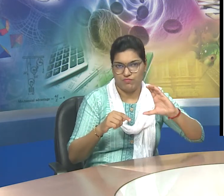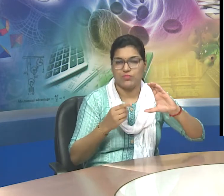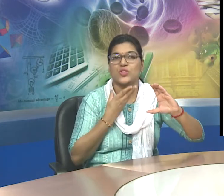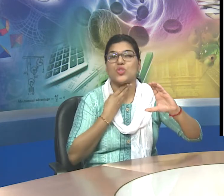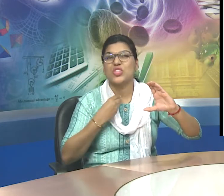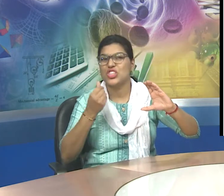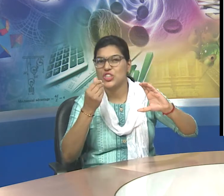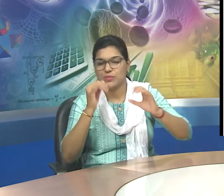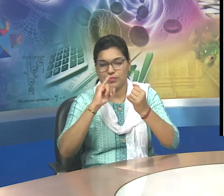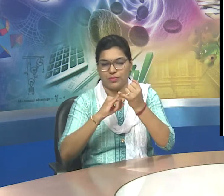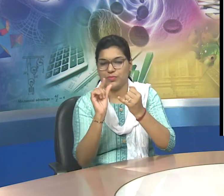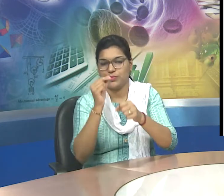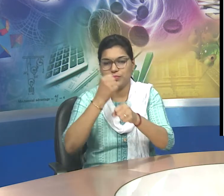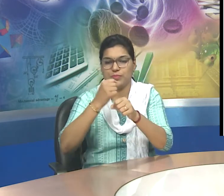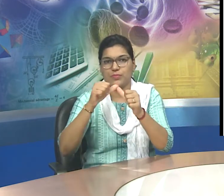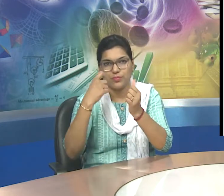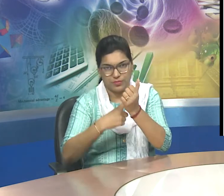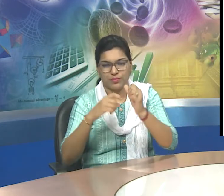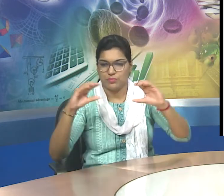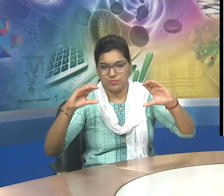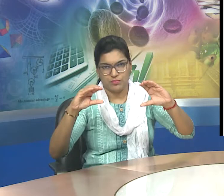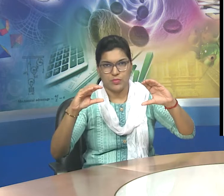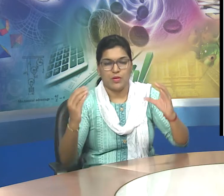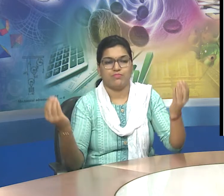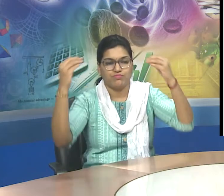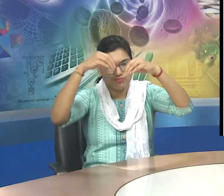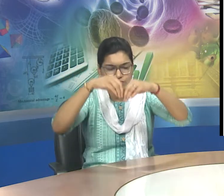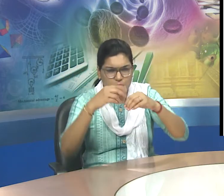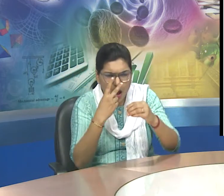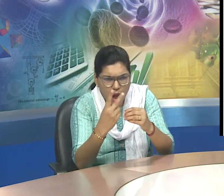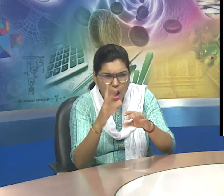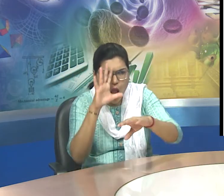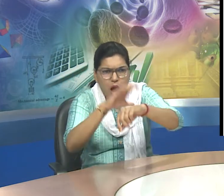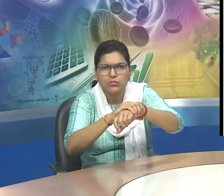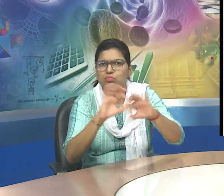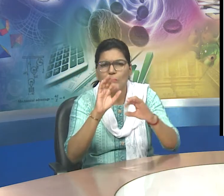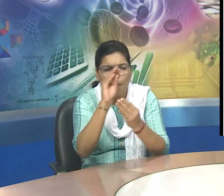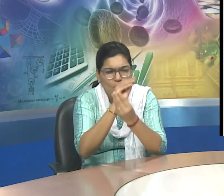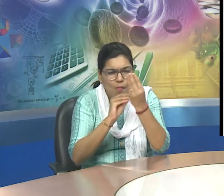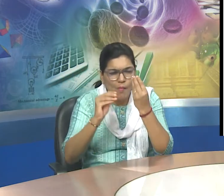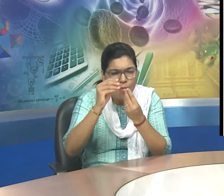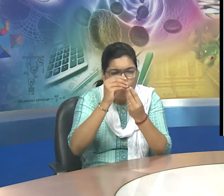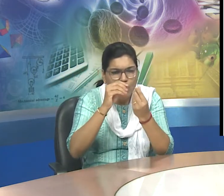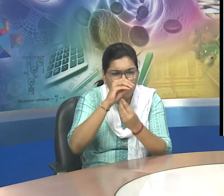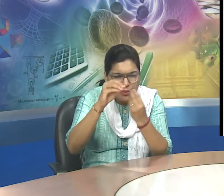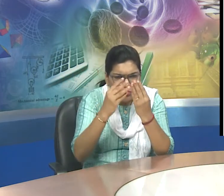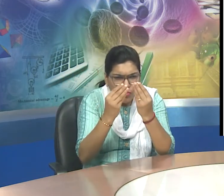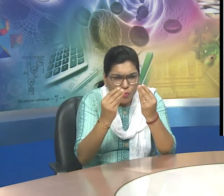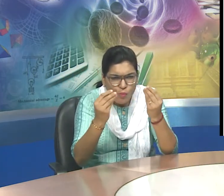कि आप उसको अलग नहीं कर पा रहे हैं। जैसे चीनी और पानी को अगर आपने मिलाया तो आप उसको